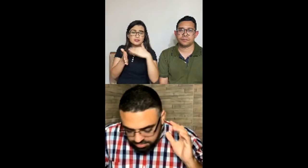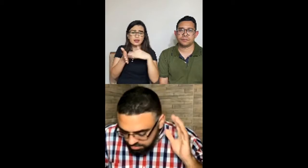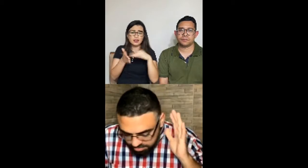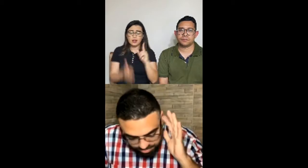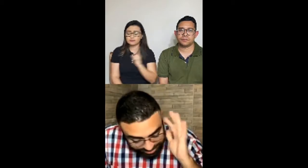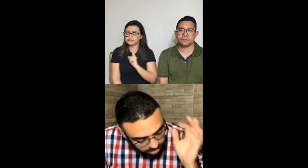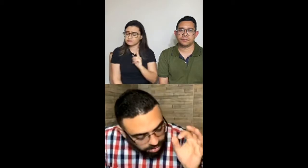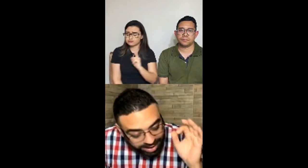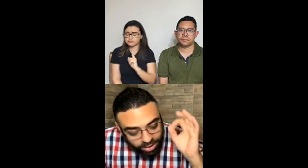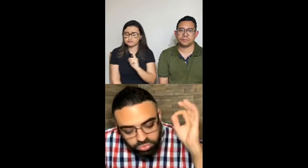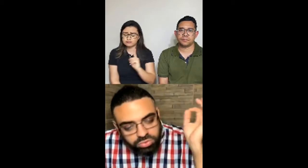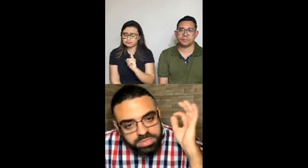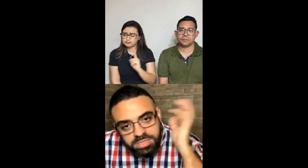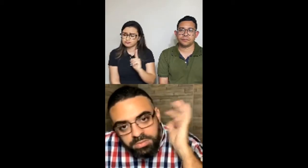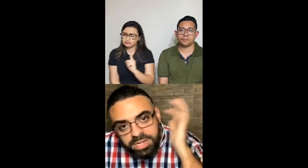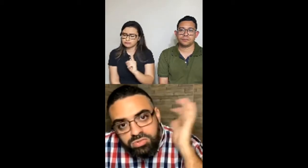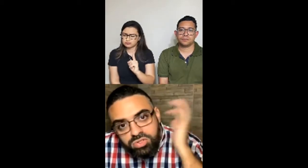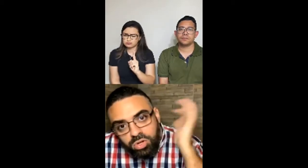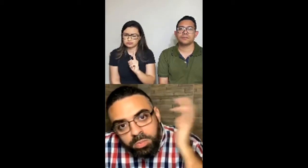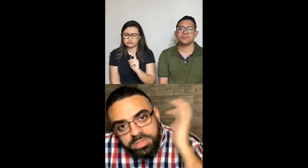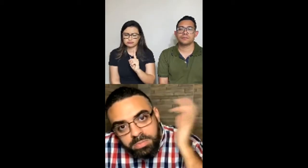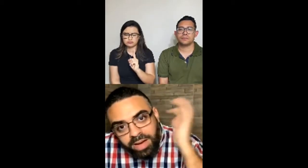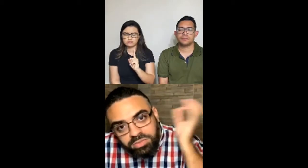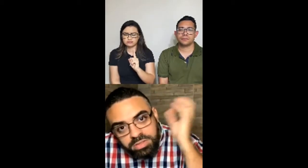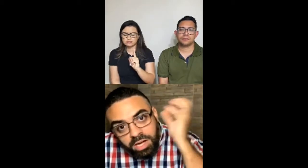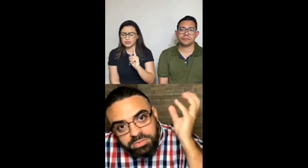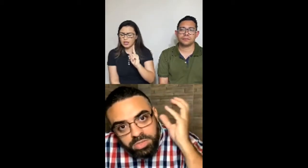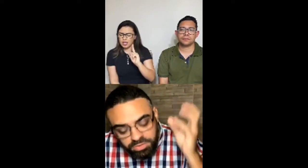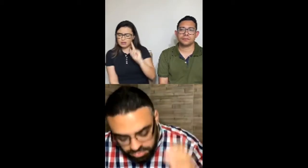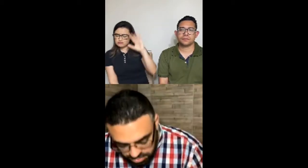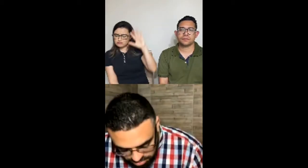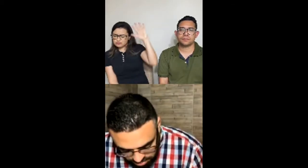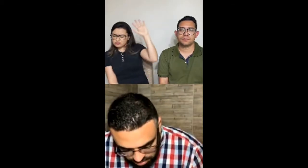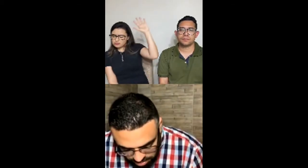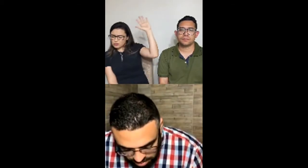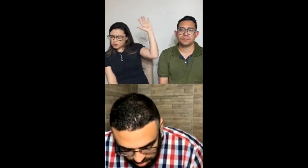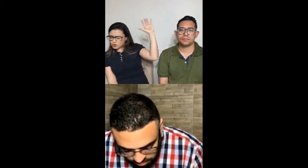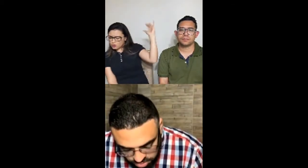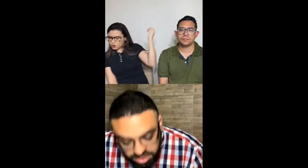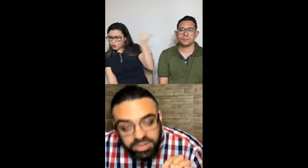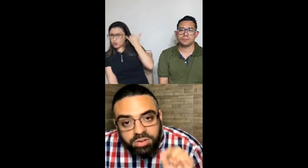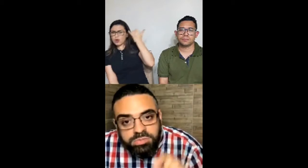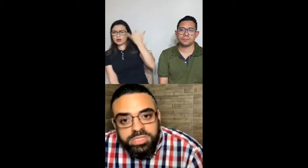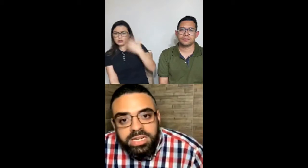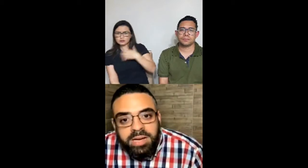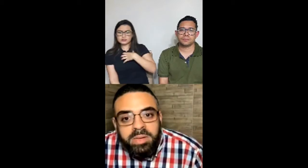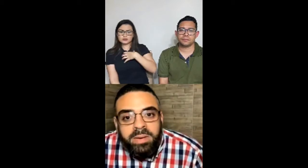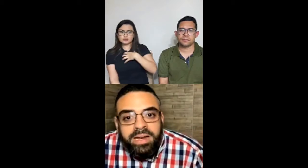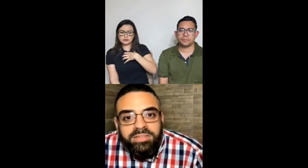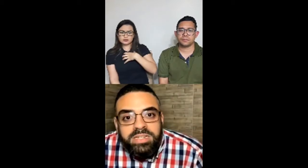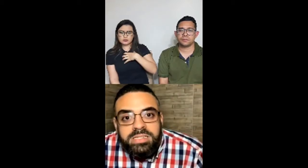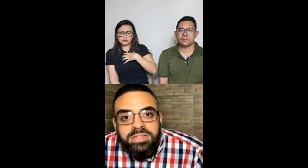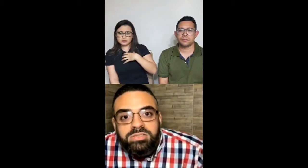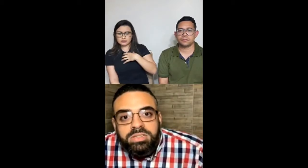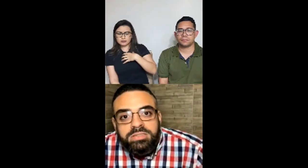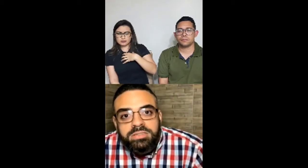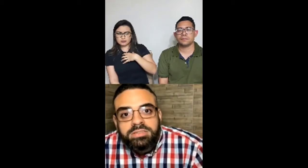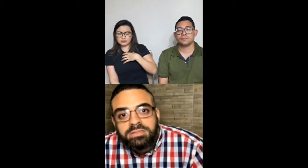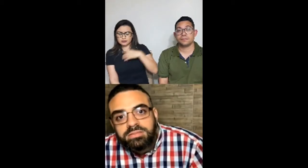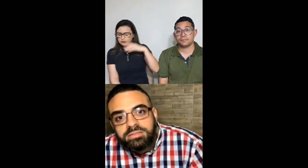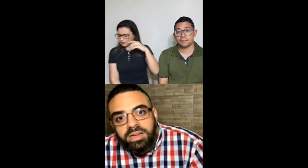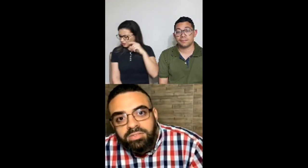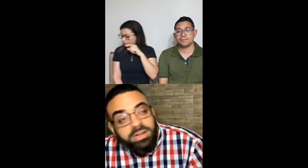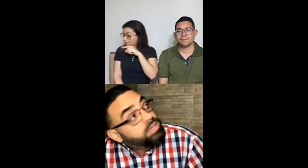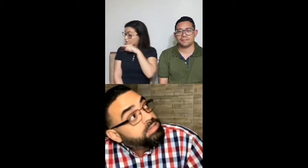para a faculdade, para a secretaria, e eu estou assim, andando alto, assim, faz um sopro, assim, meio altão no meu